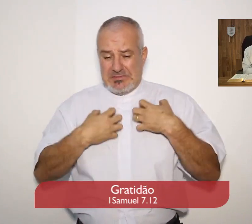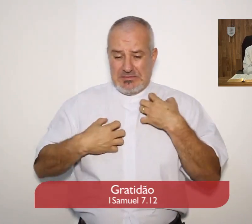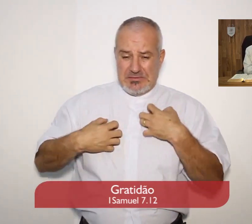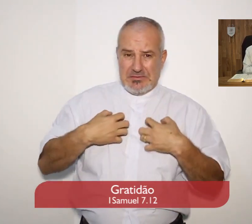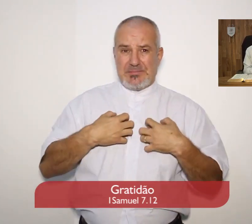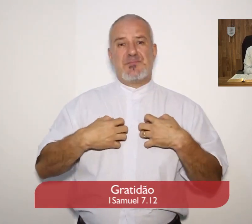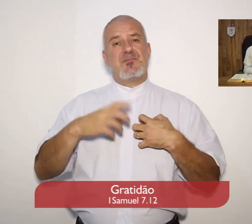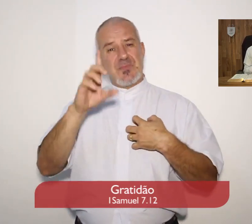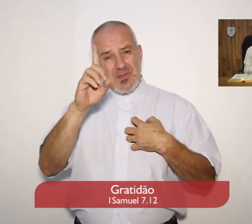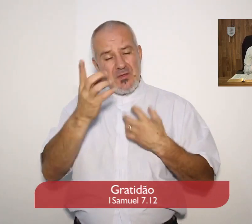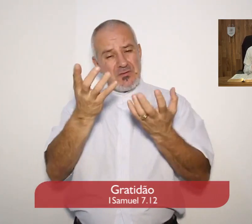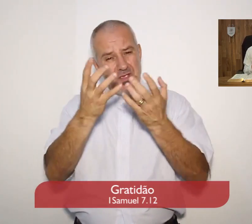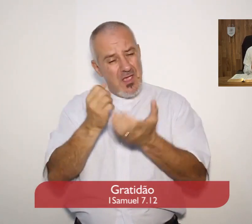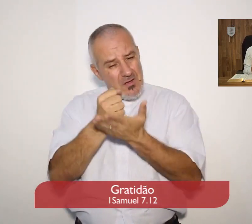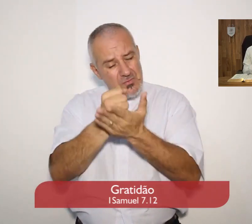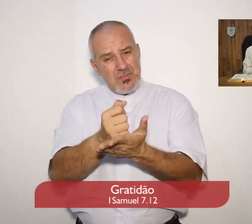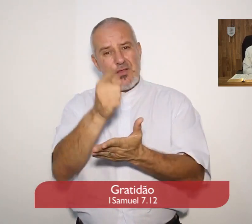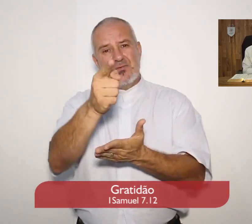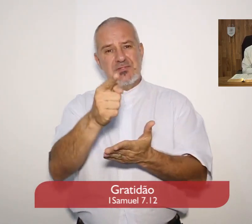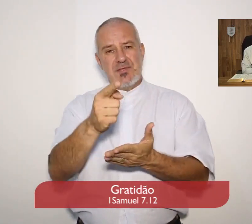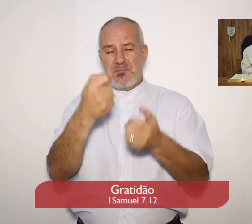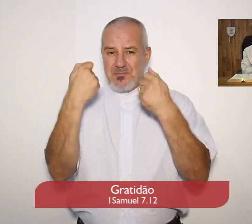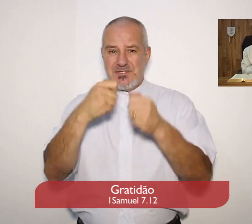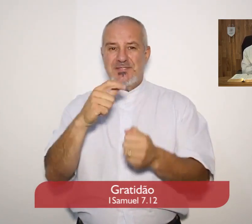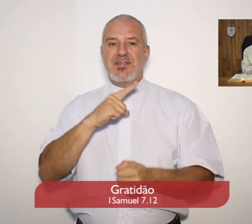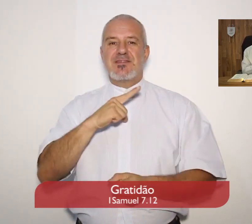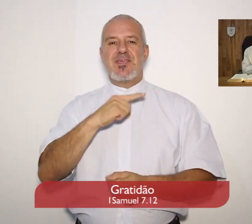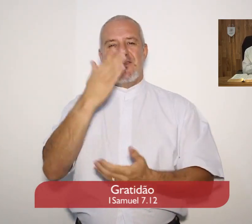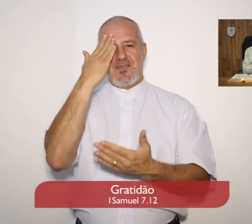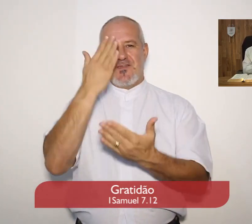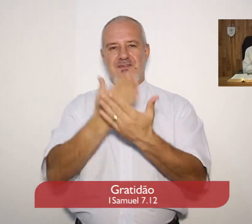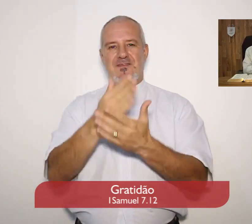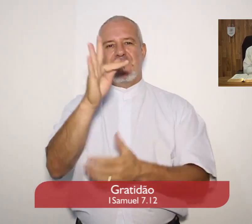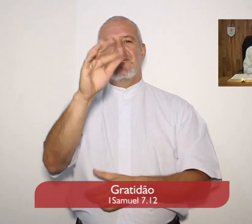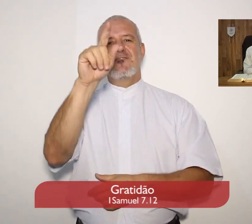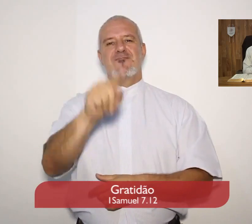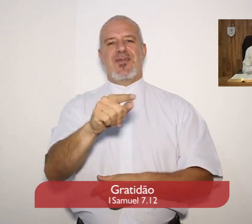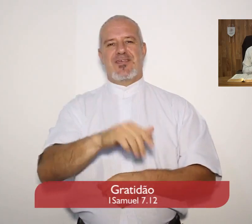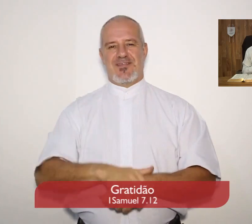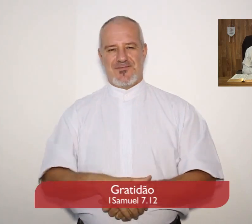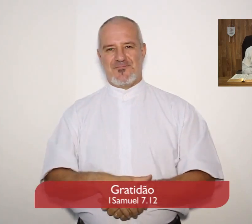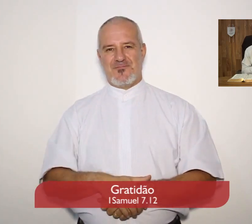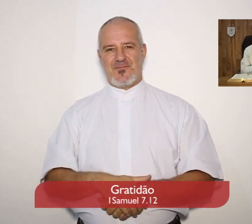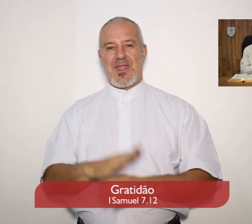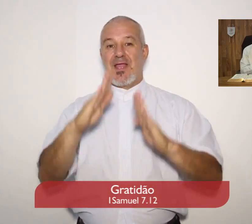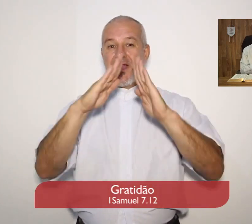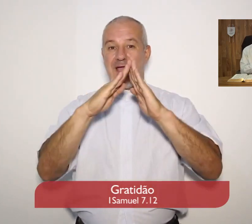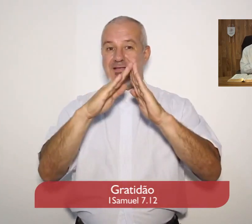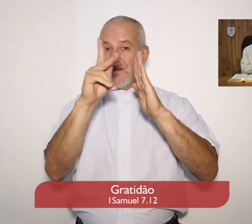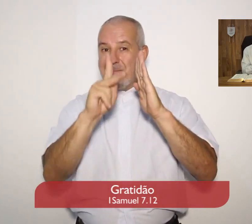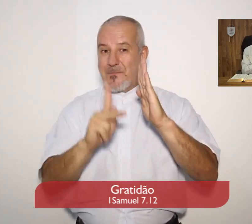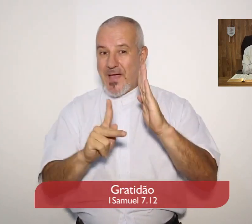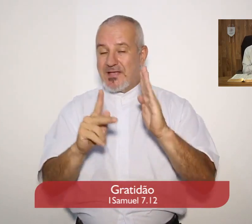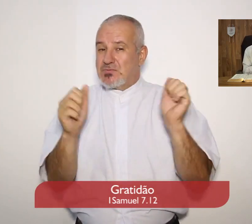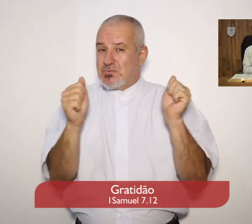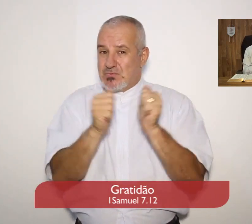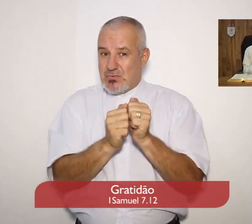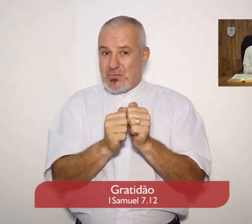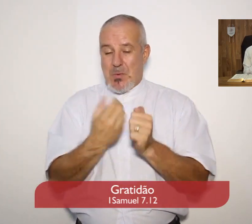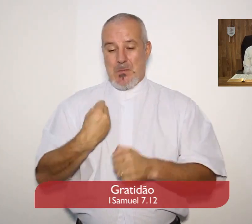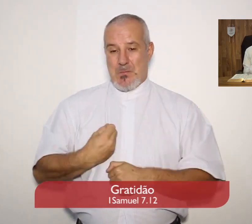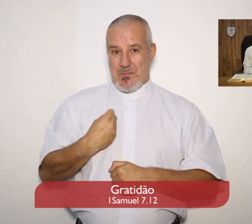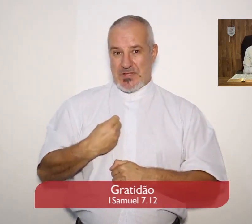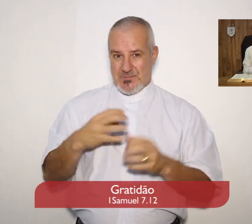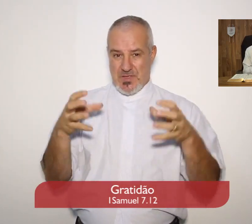dia, por intermédio da fé. Os nossos lares de paz é uma